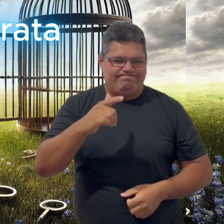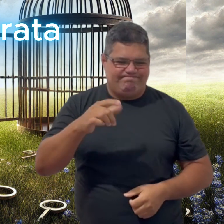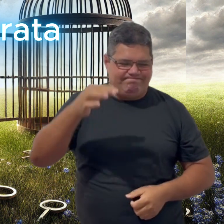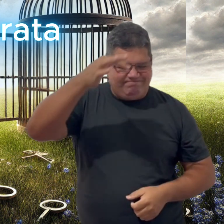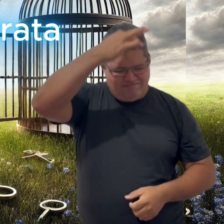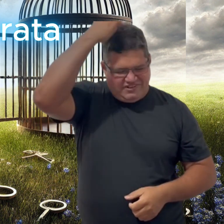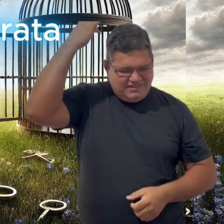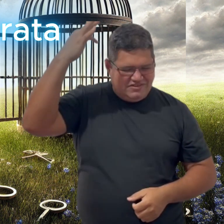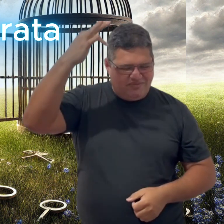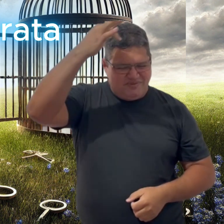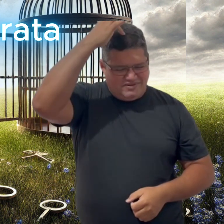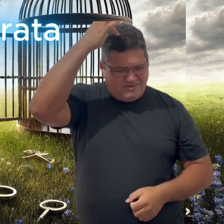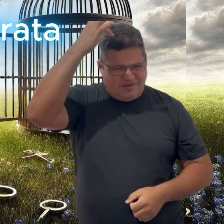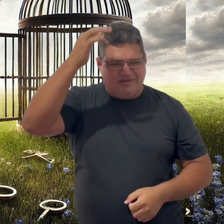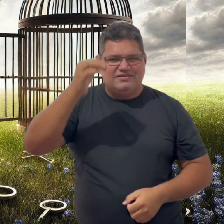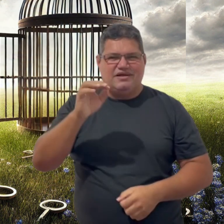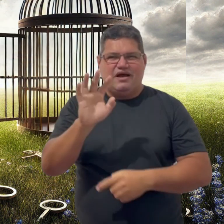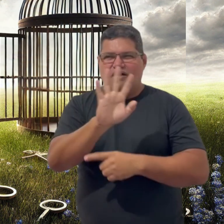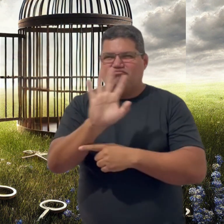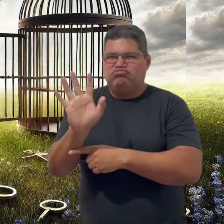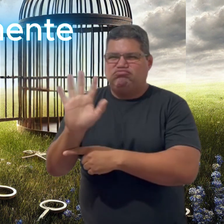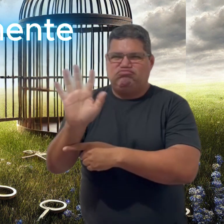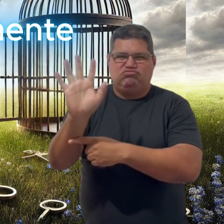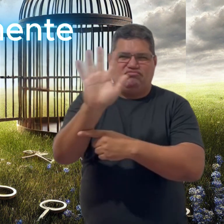A mídia retrata